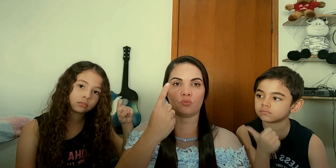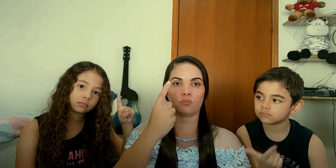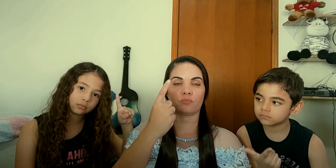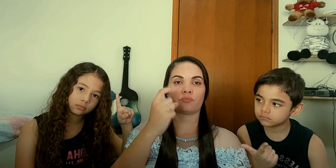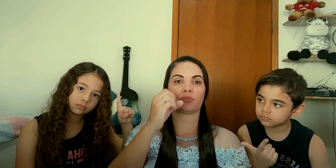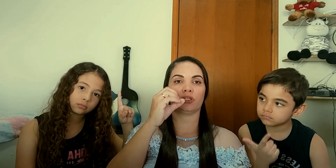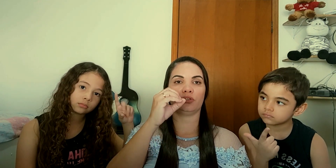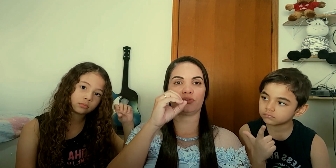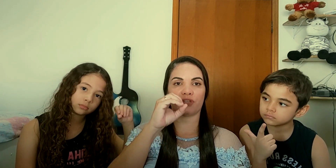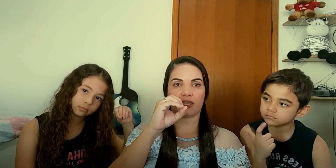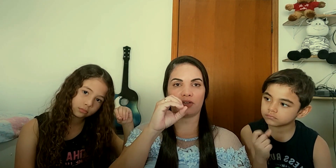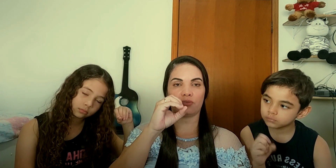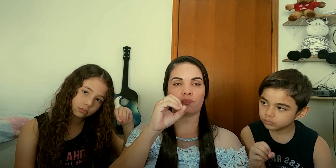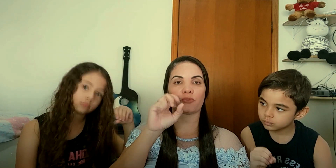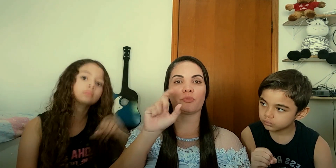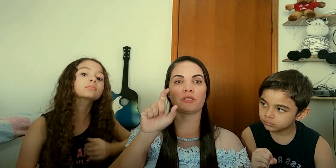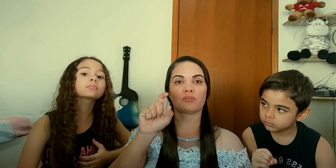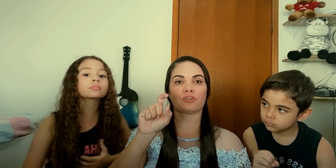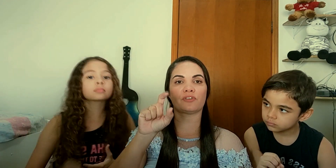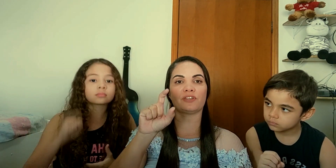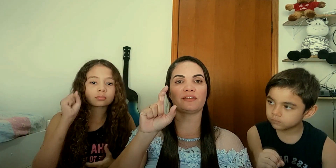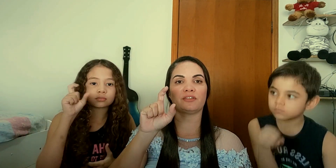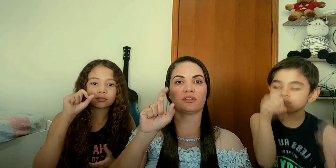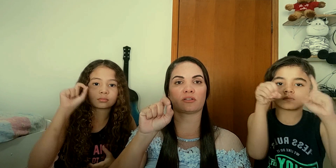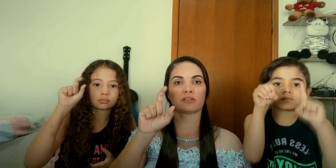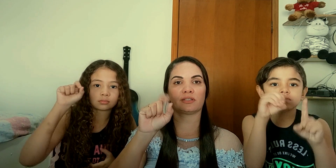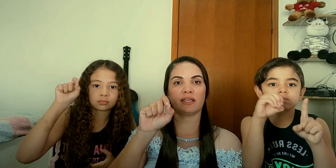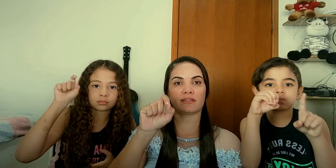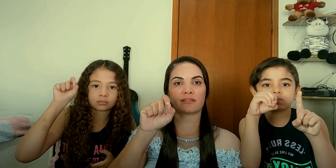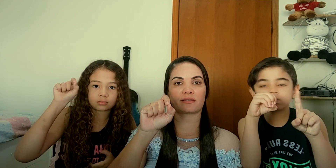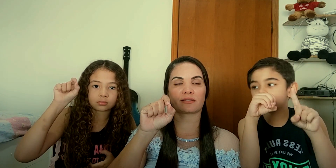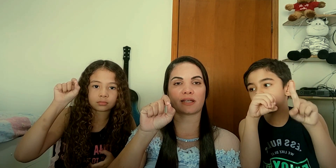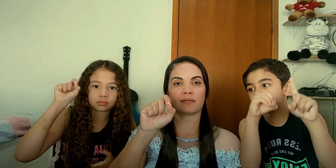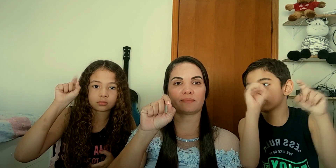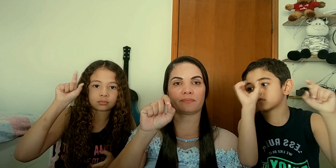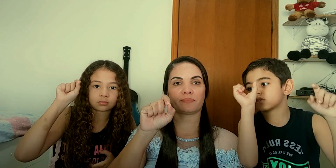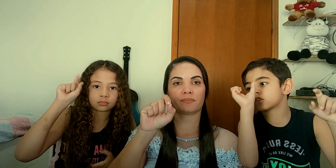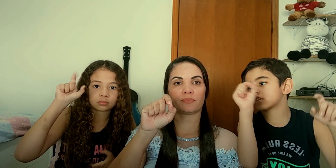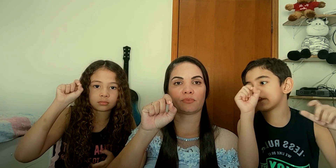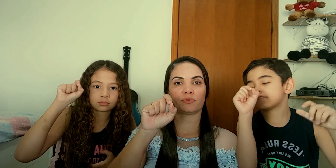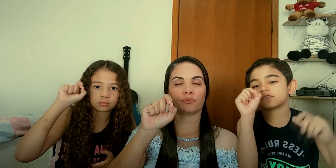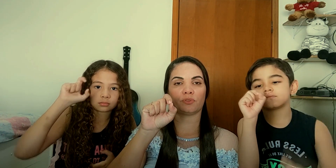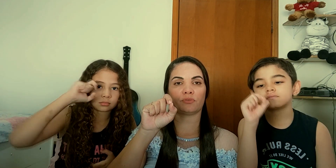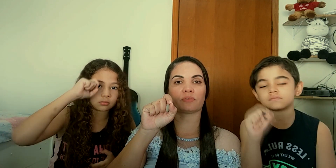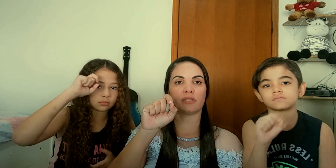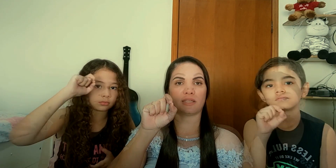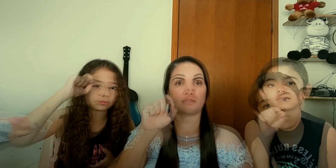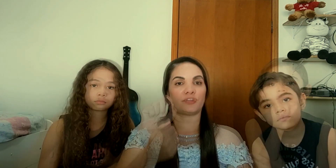e o zero. Ou então, só fazer assim, Dez. Tá? Dez. Número dez. Você